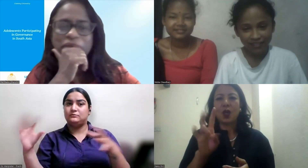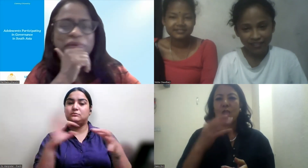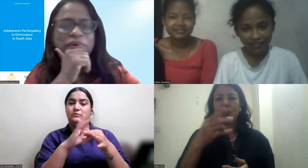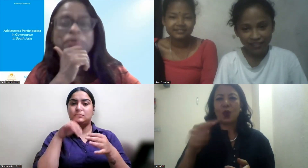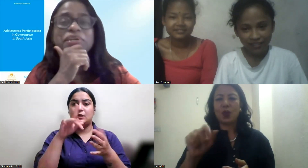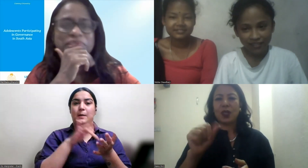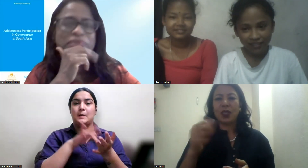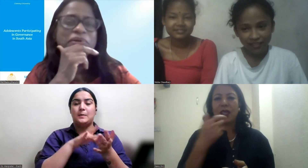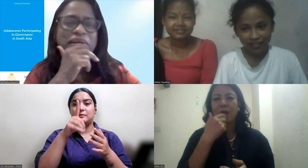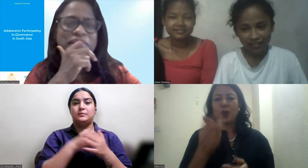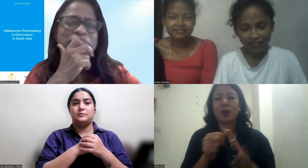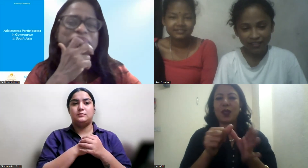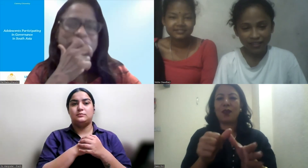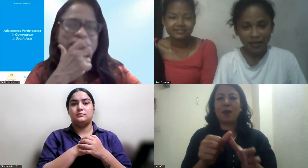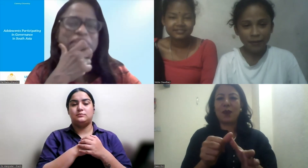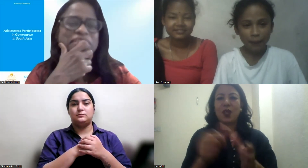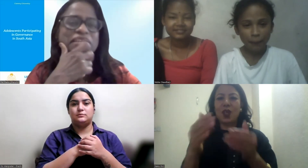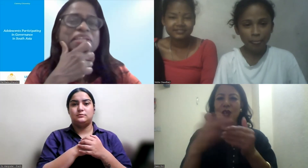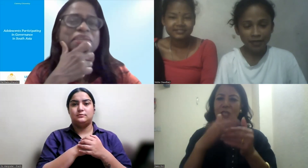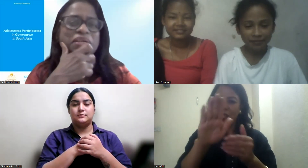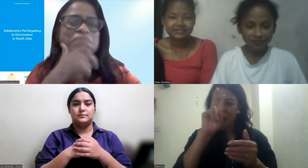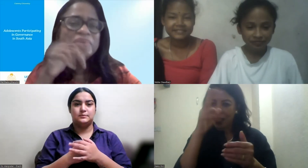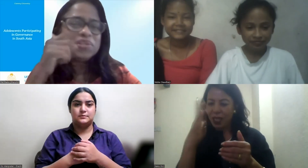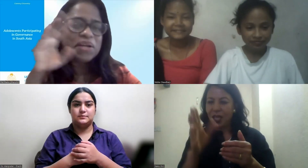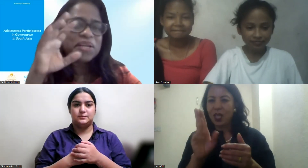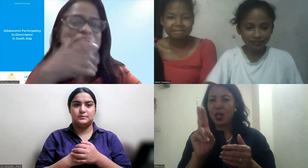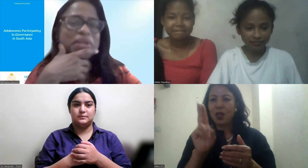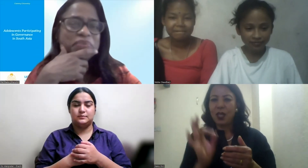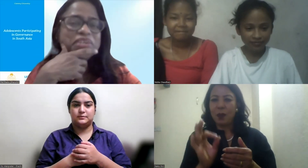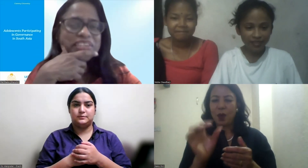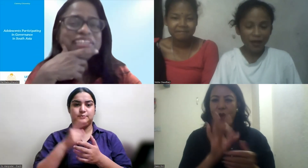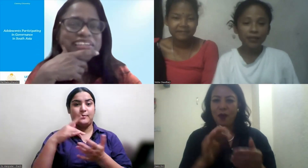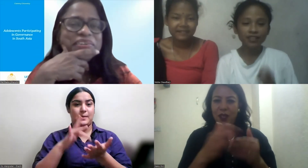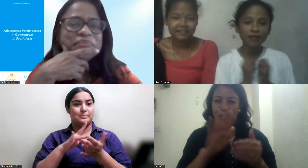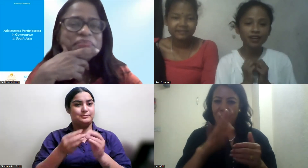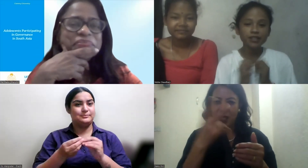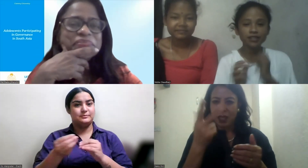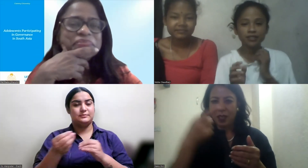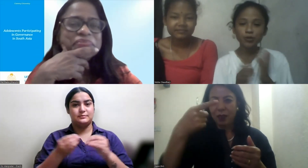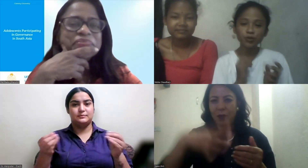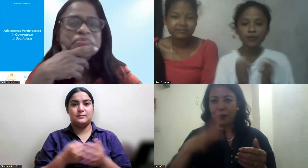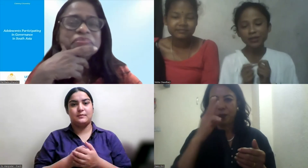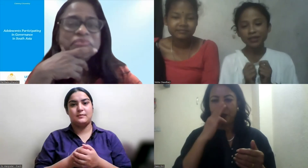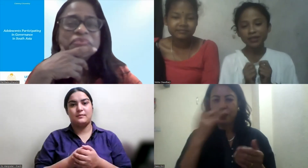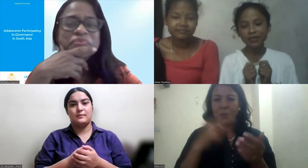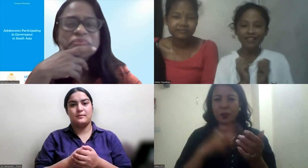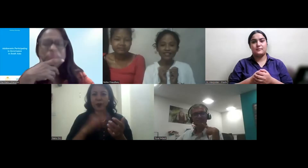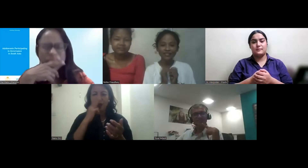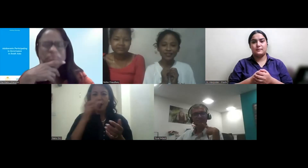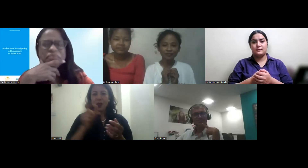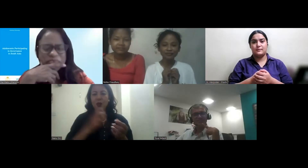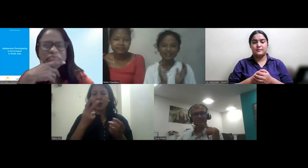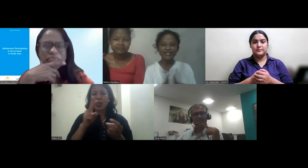there. Yeah. Toya, yes. So about that area. मतलब सुरुमा सोध्थे अनि